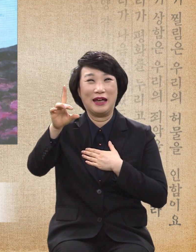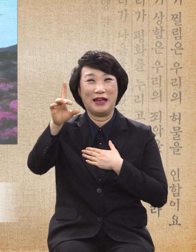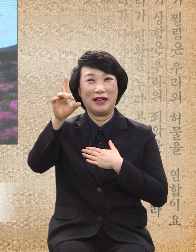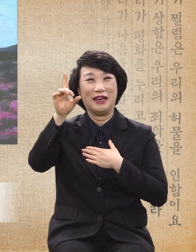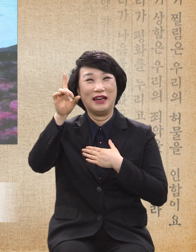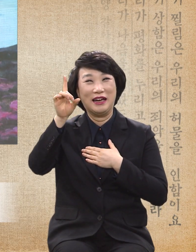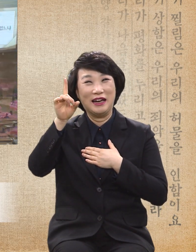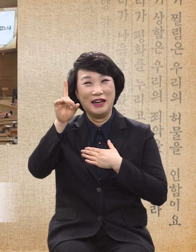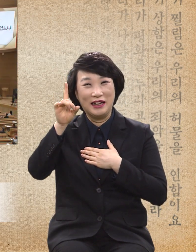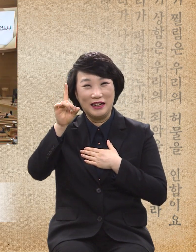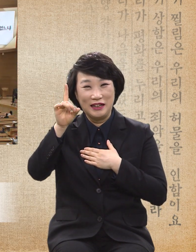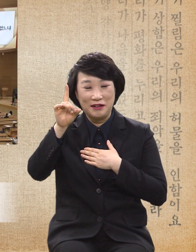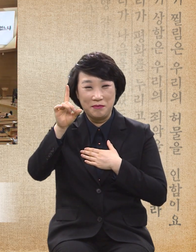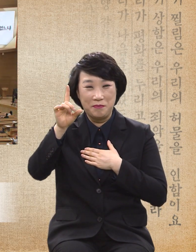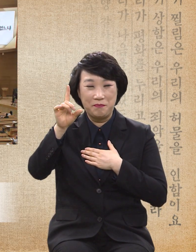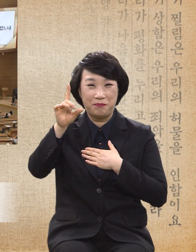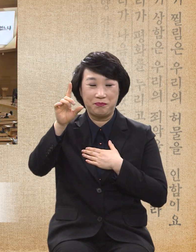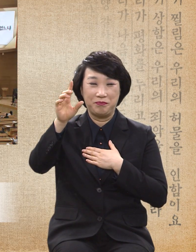없네.